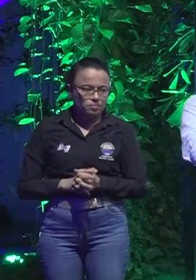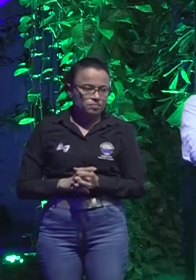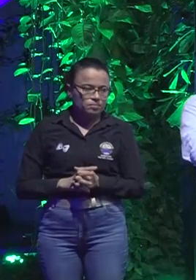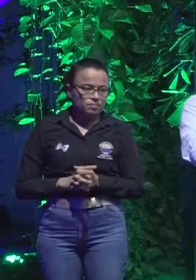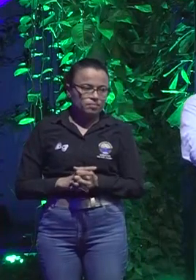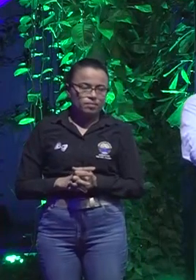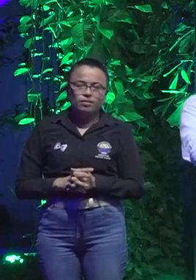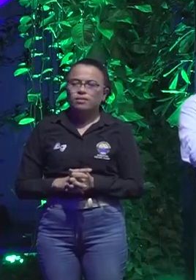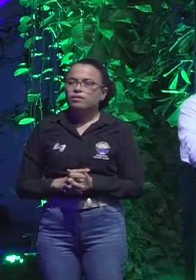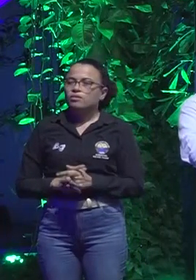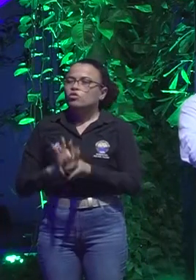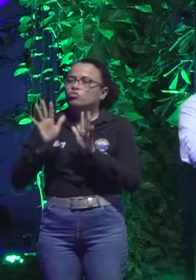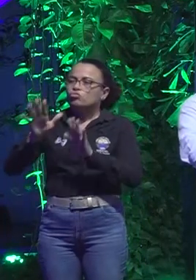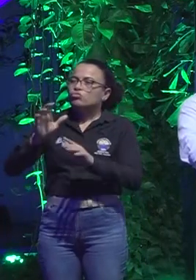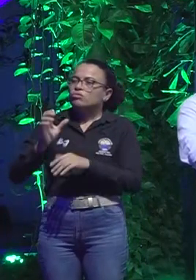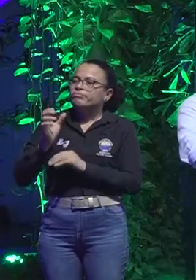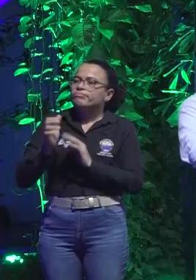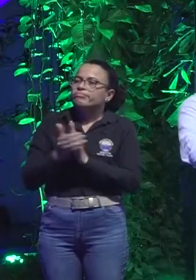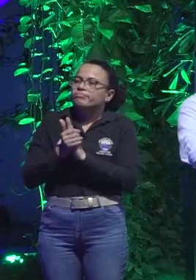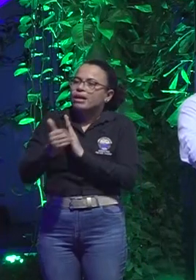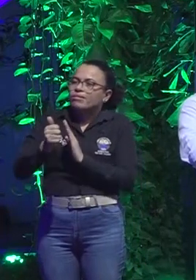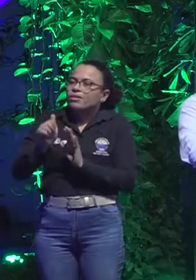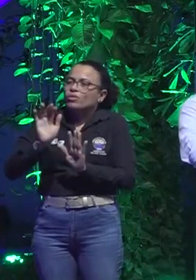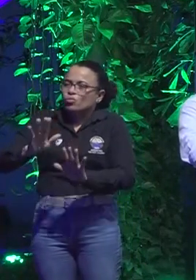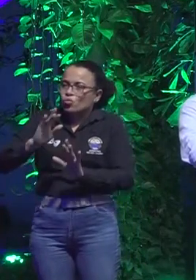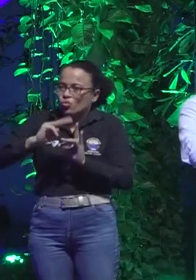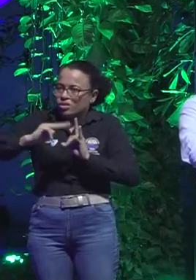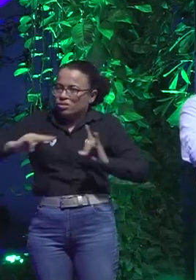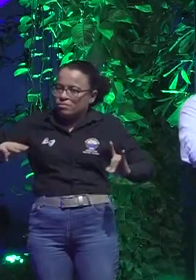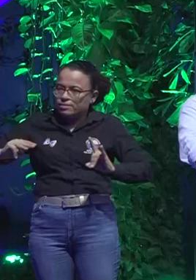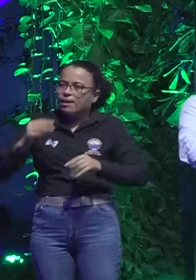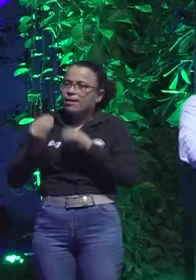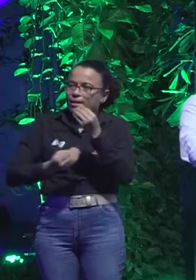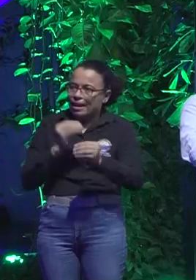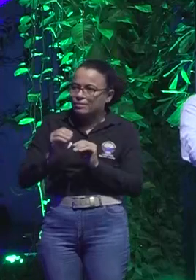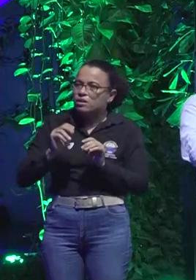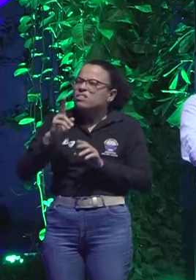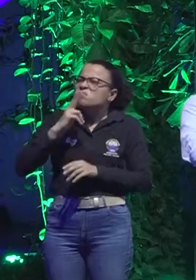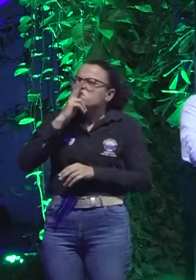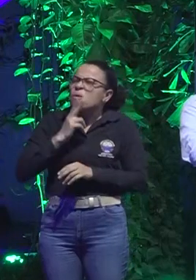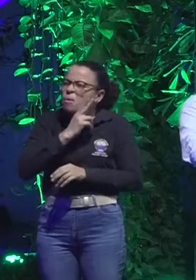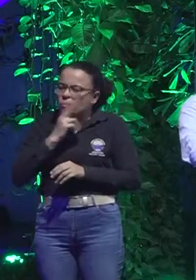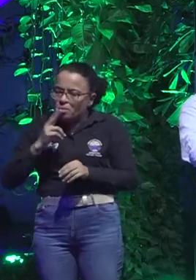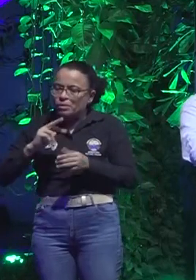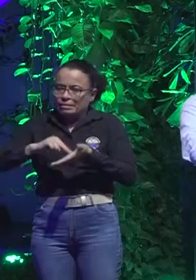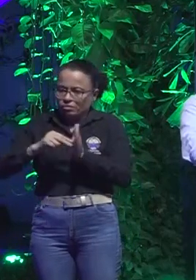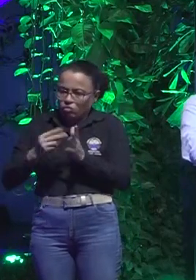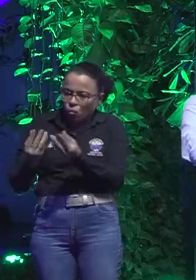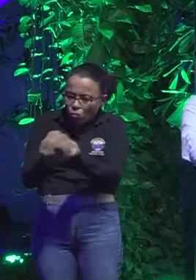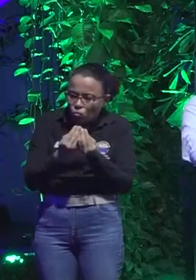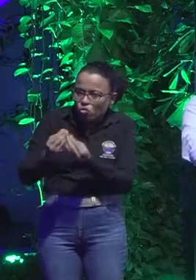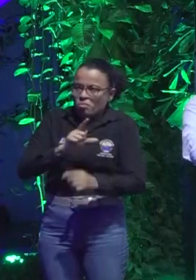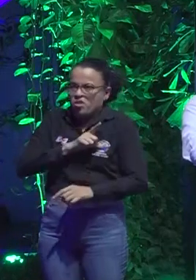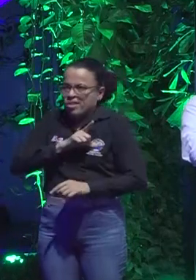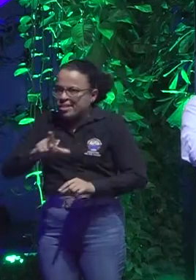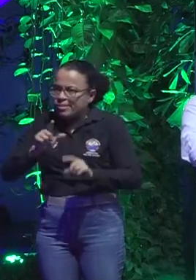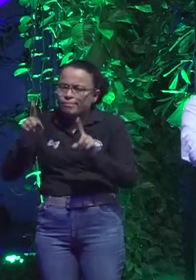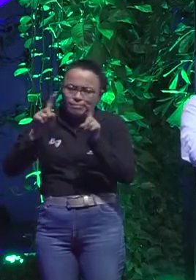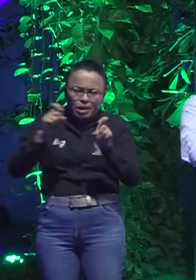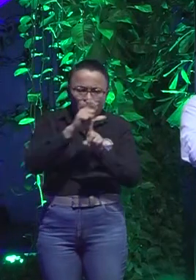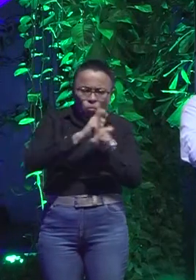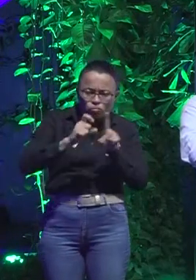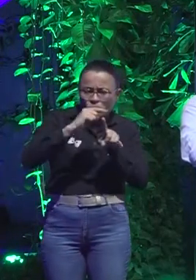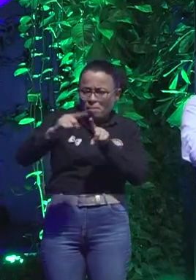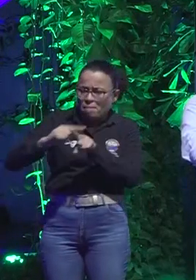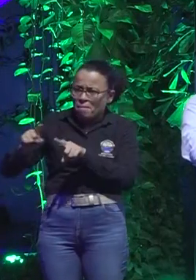En cuanto a capacidad, dice, el engagement está integrado en el equipo líder y dentro de toda la cultura. La universidad cuenta con profesionales de alto nivel en